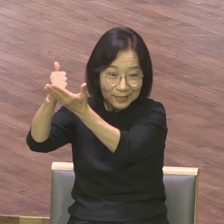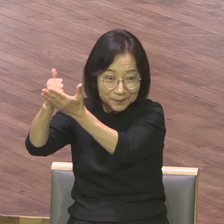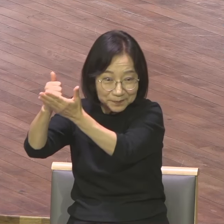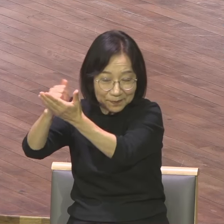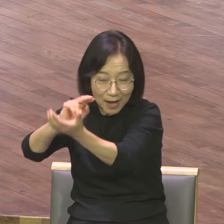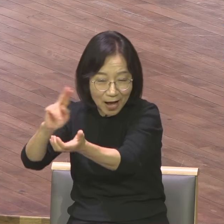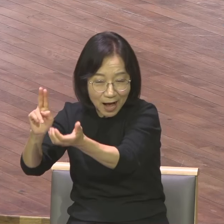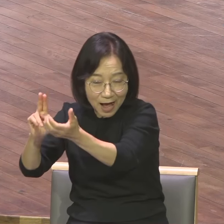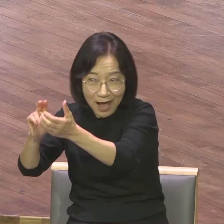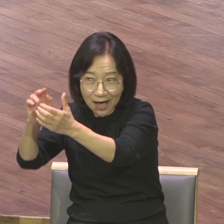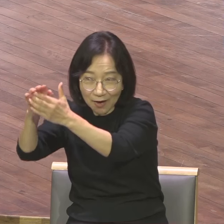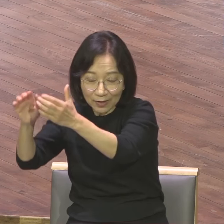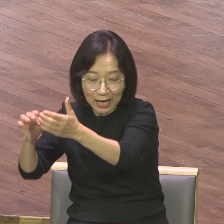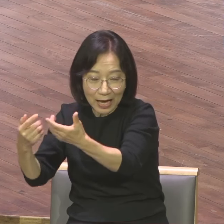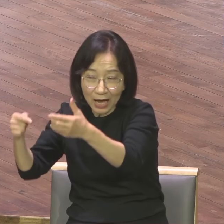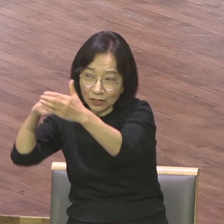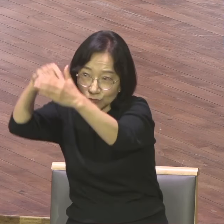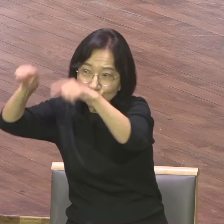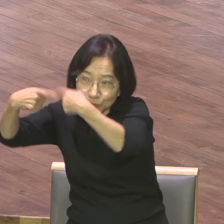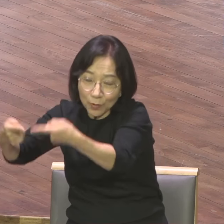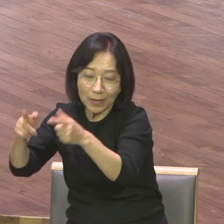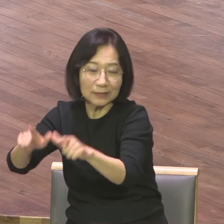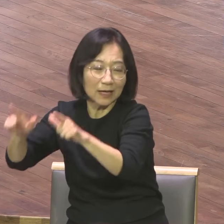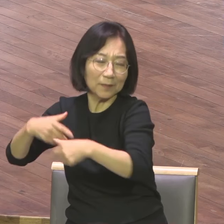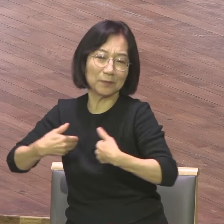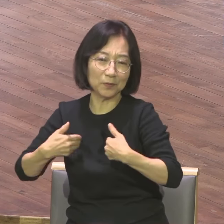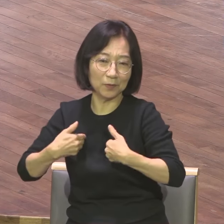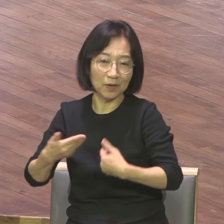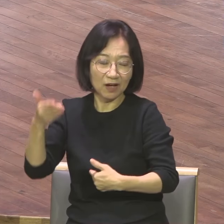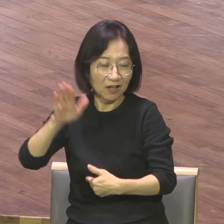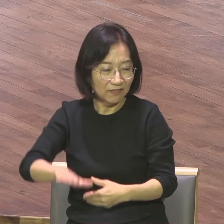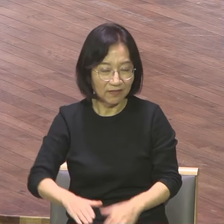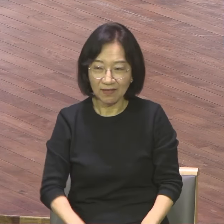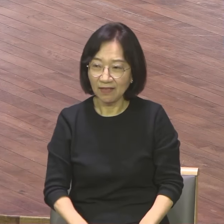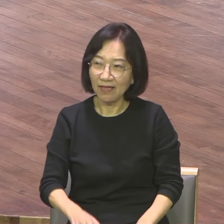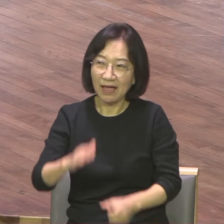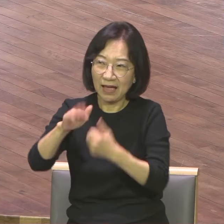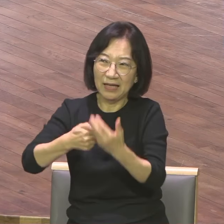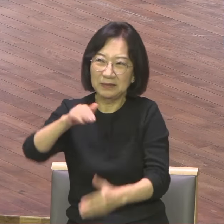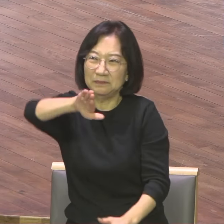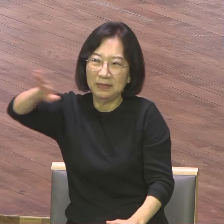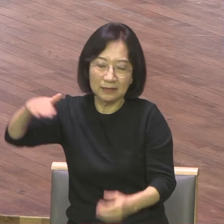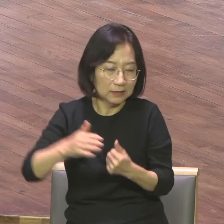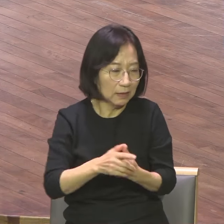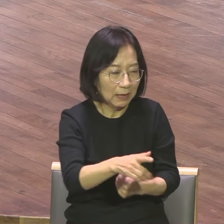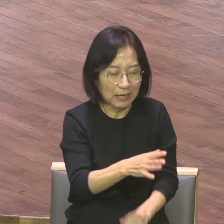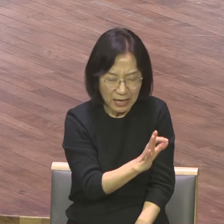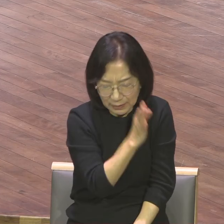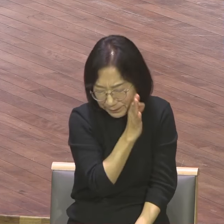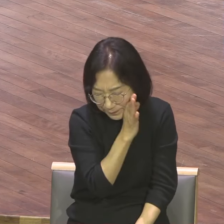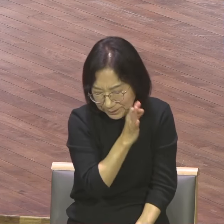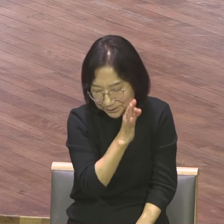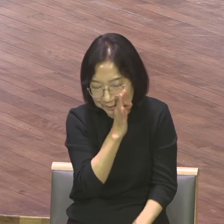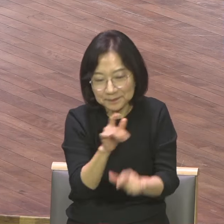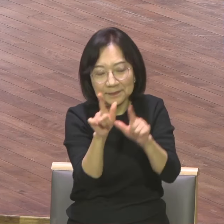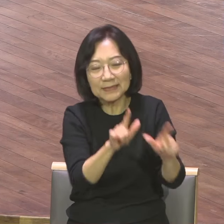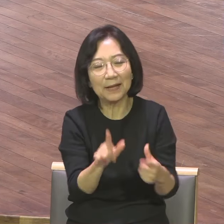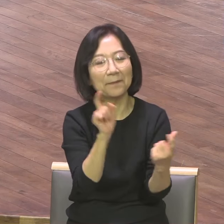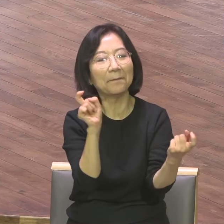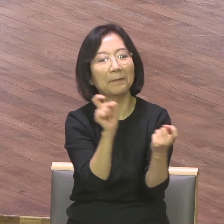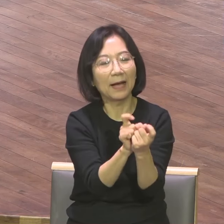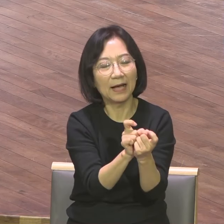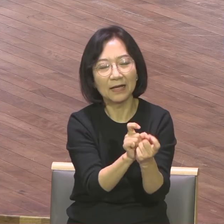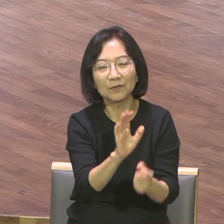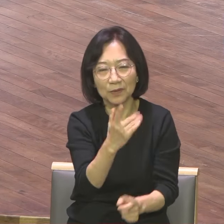삶을 살아야 하는데 그렇지 못했기 때문에 수치와 수욕의 삶을 살게 된다라는